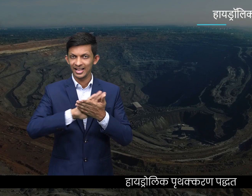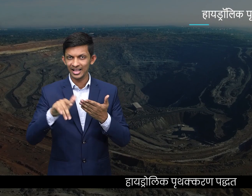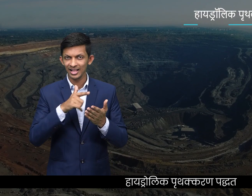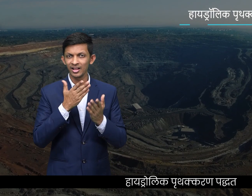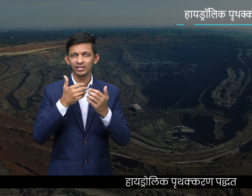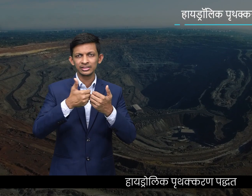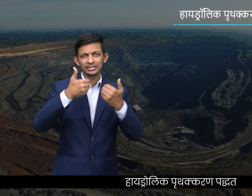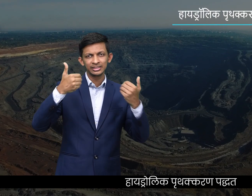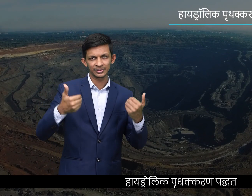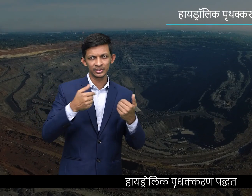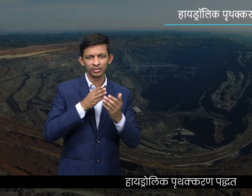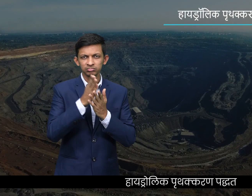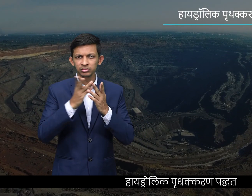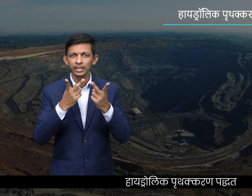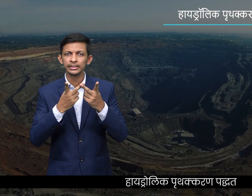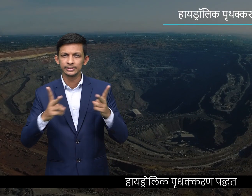हायड्रॉलिक पृथक्करण पद्धत.